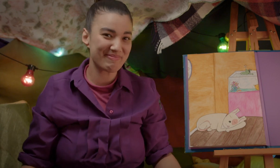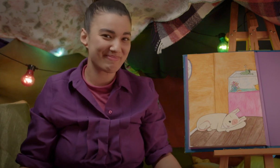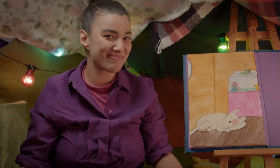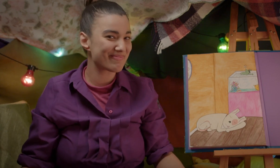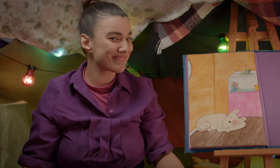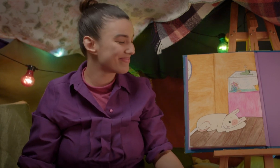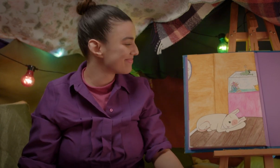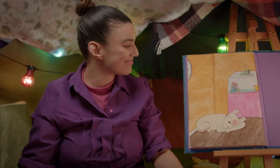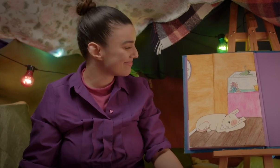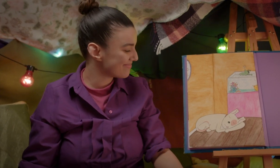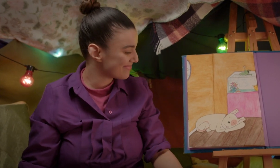Mm.